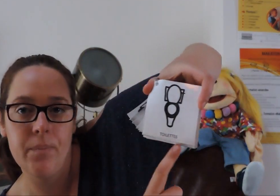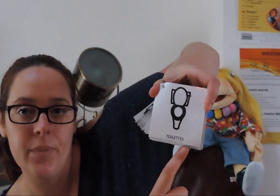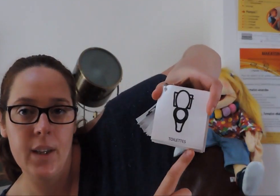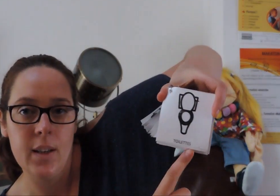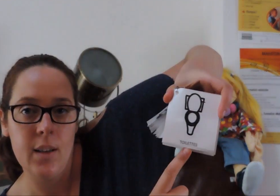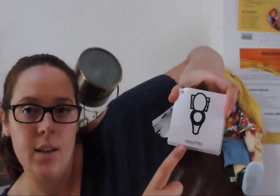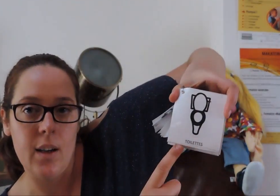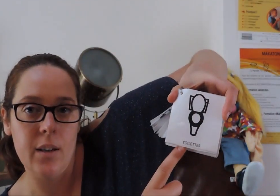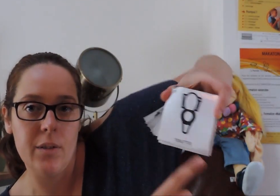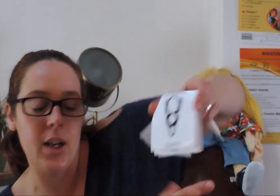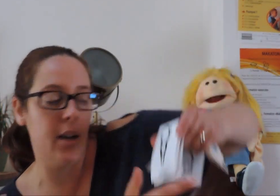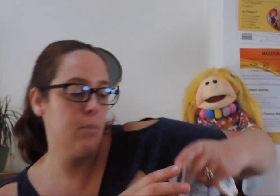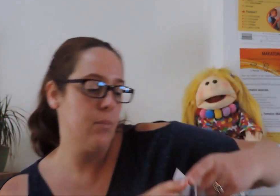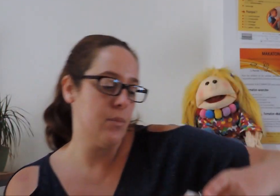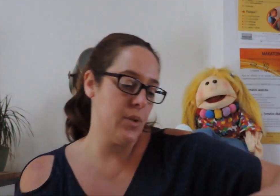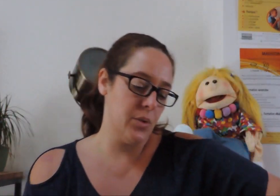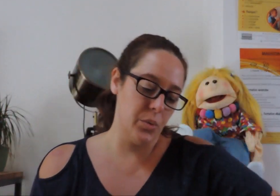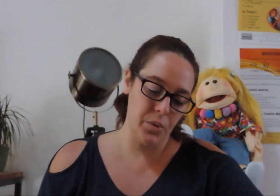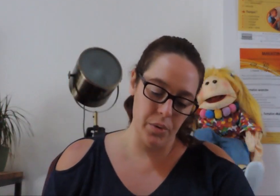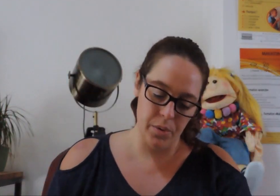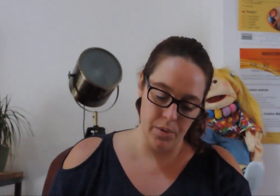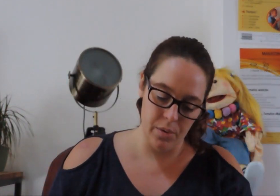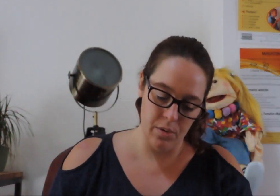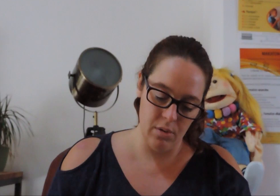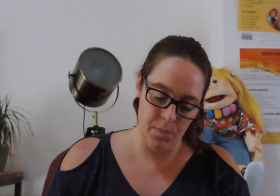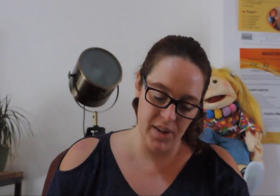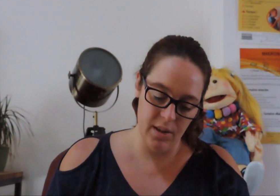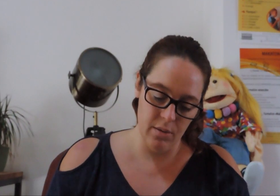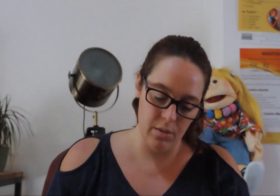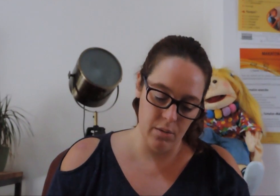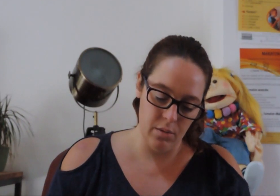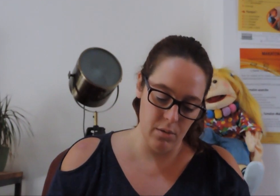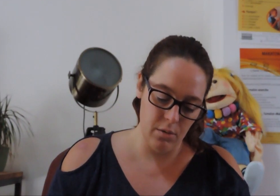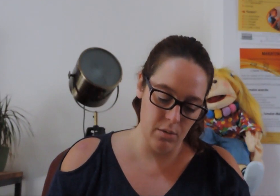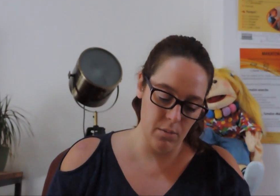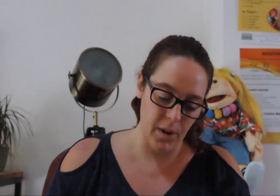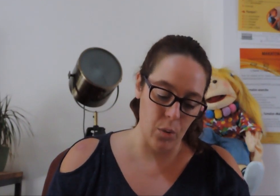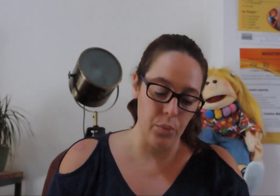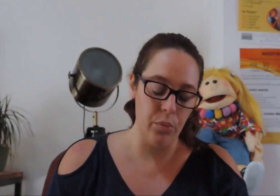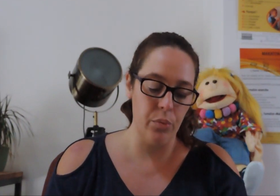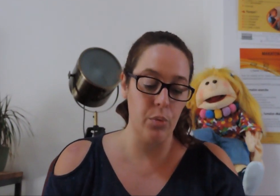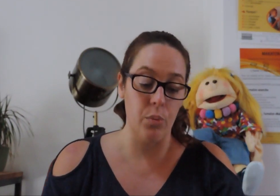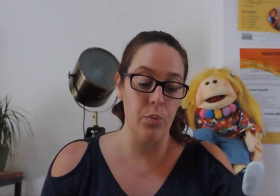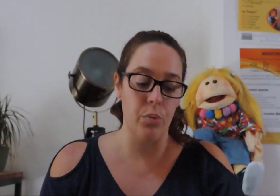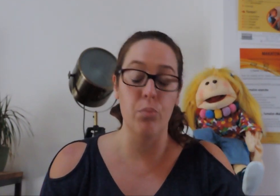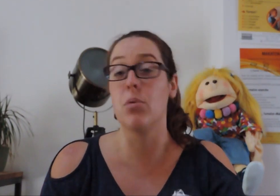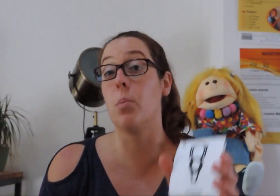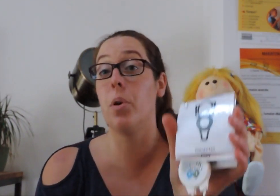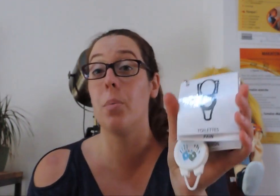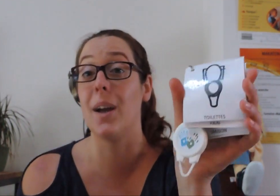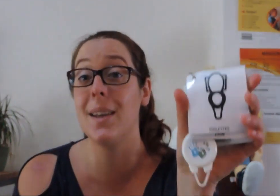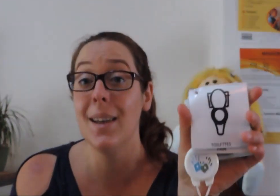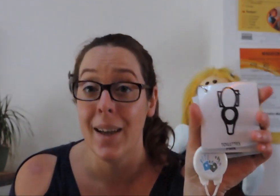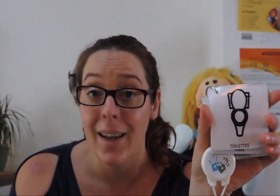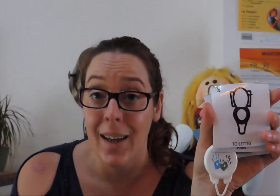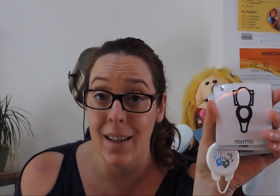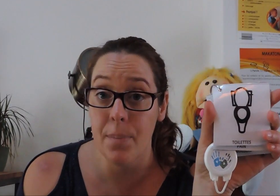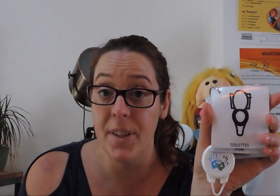voilà donc et puis bah qu'on peut qu'on peut remarquer les